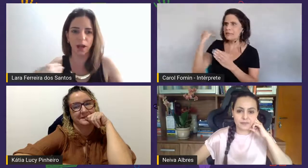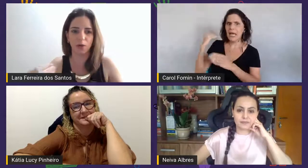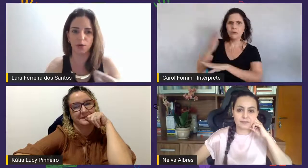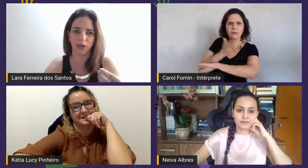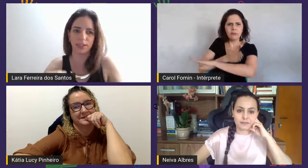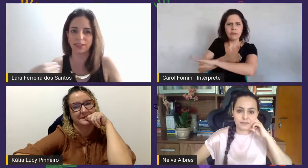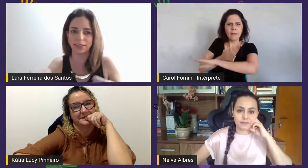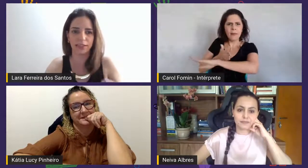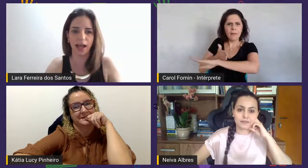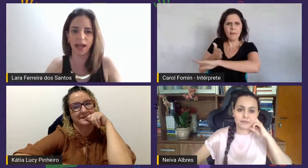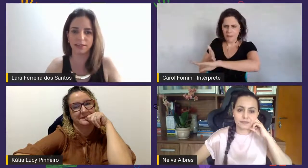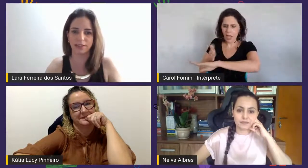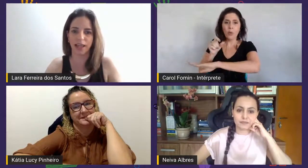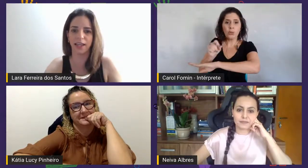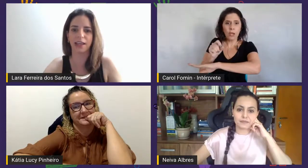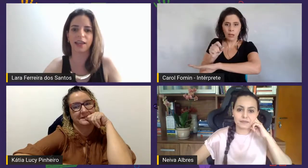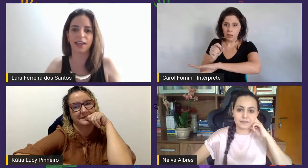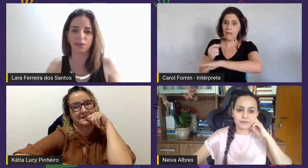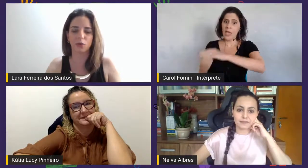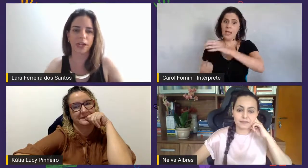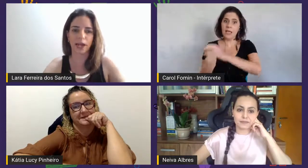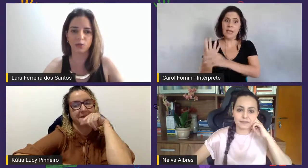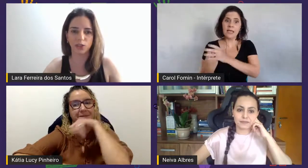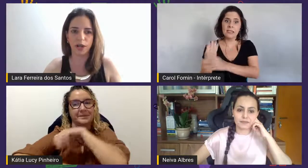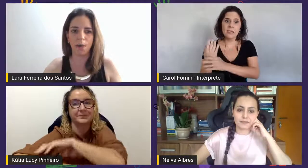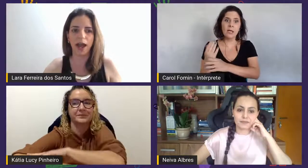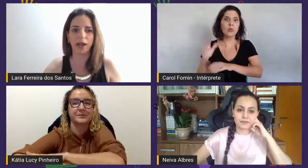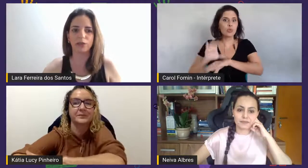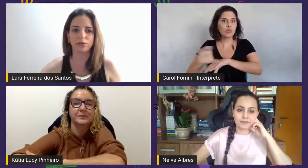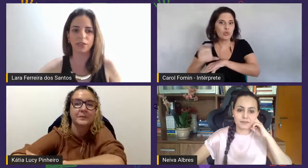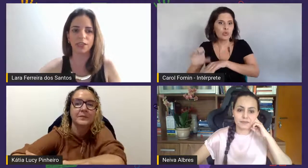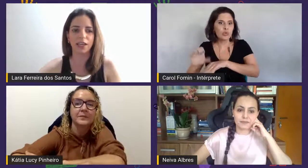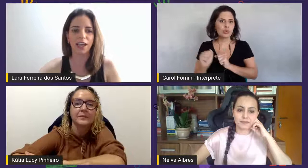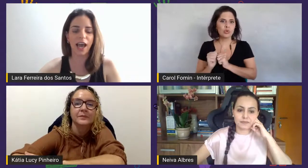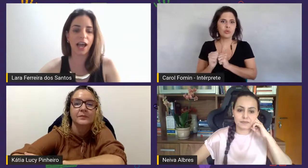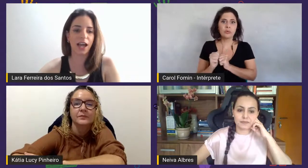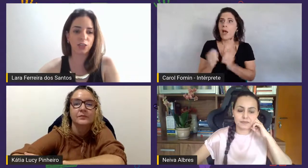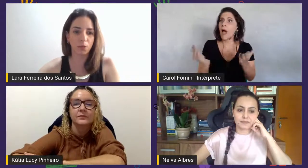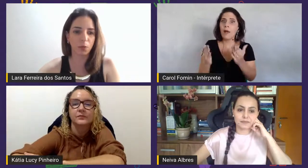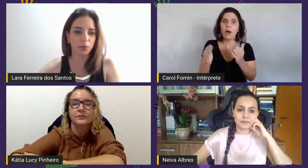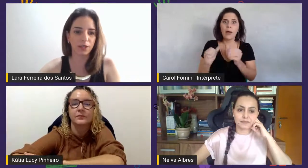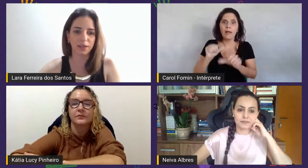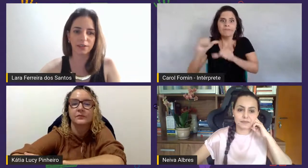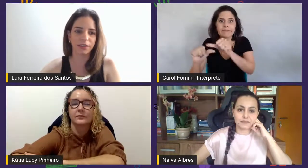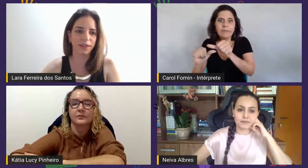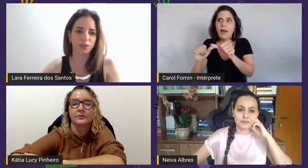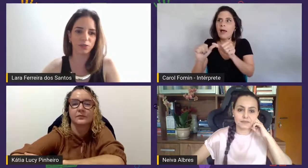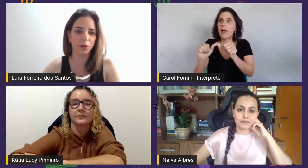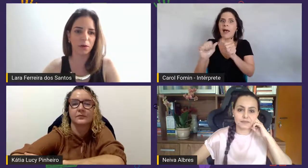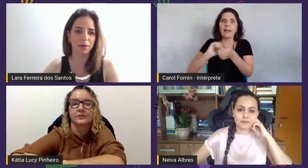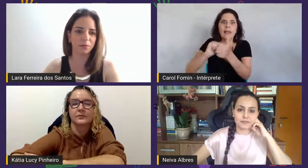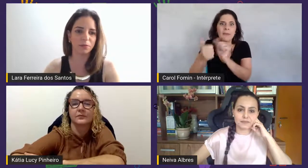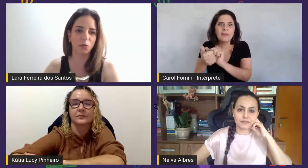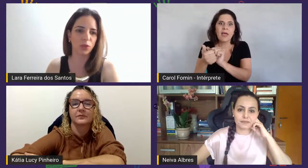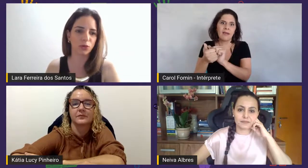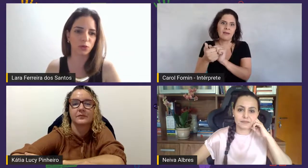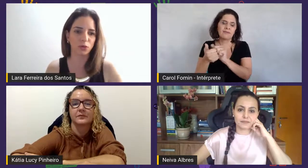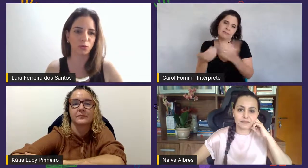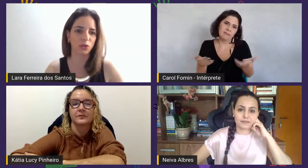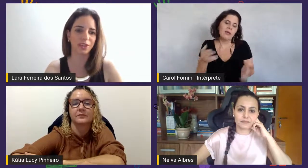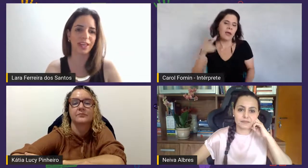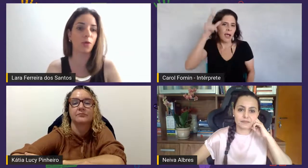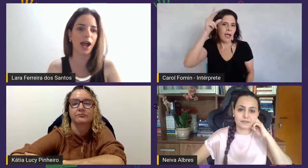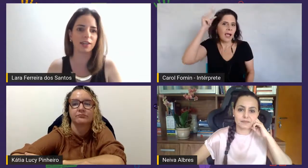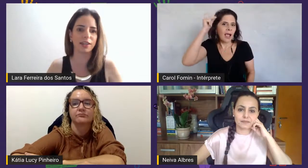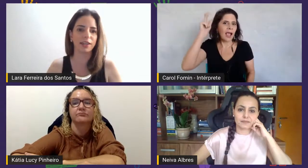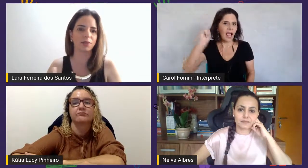de observar as necessidades, né, do mercado de trabalho, enfim, A Kátia aponta de forma